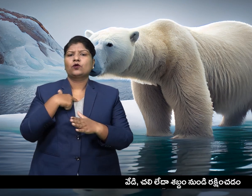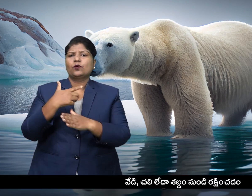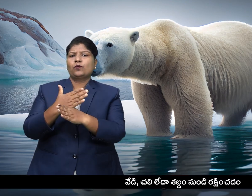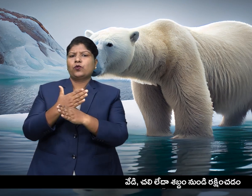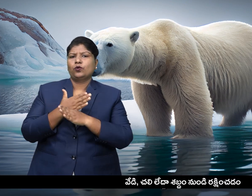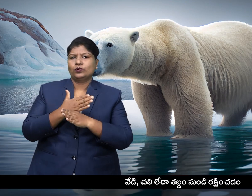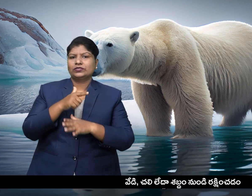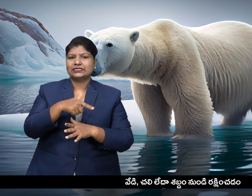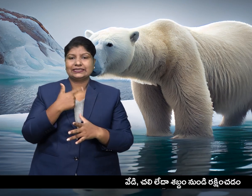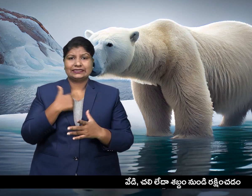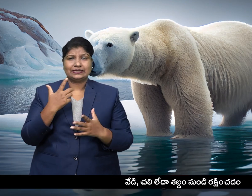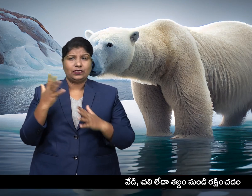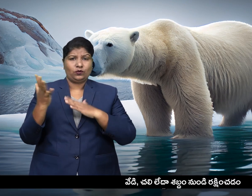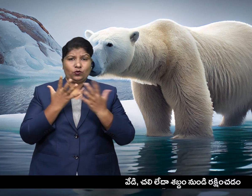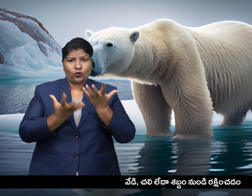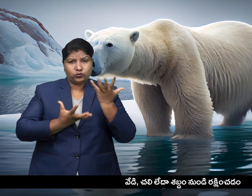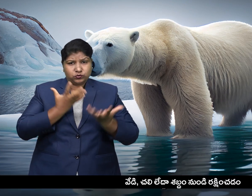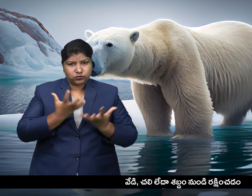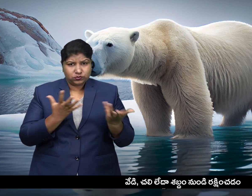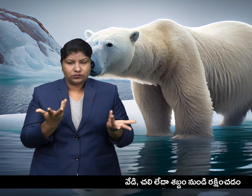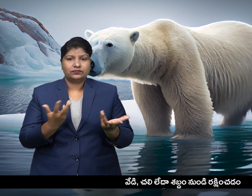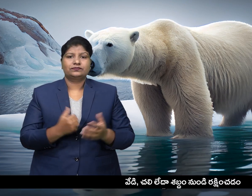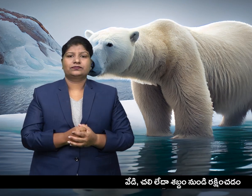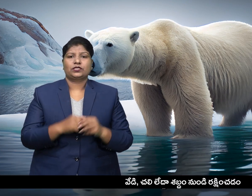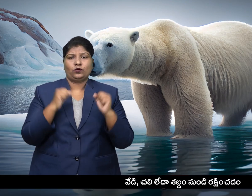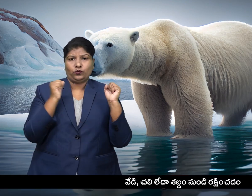వేడి, చలి లేదా శబ్దం నుండి రక్షించండి.